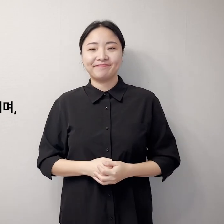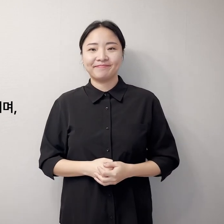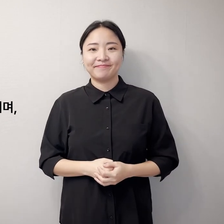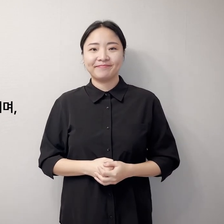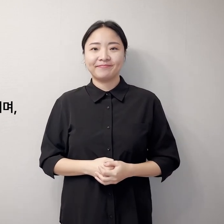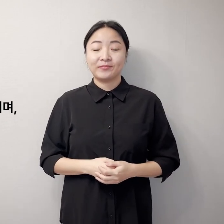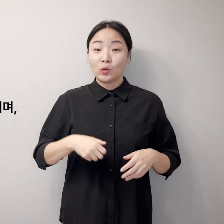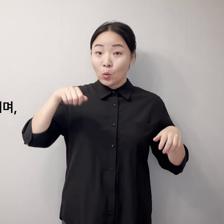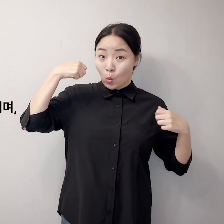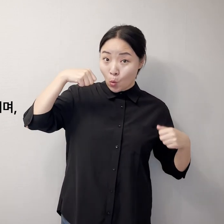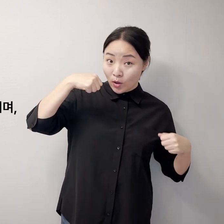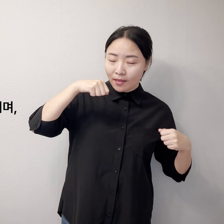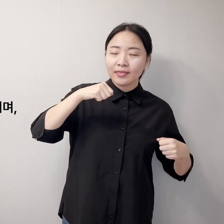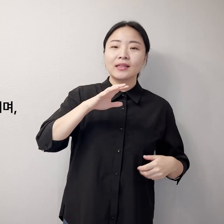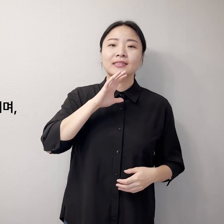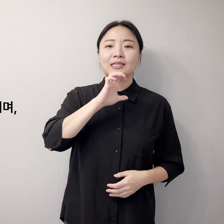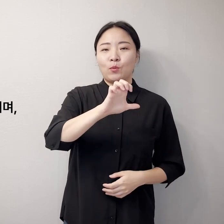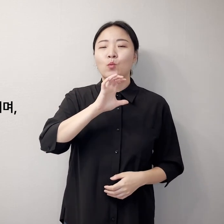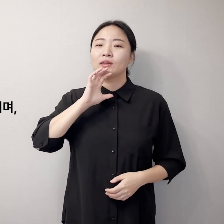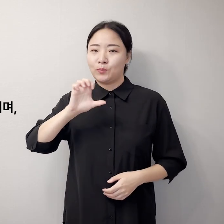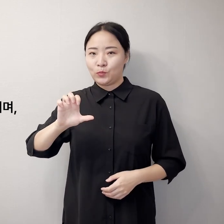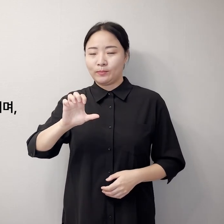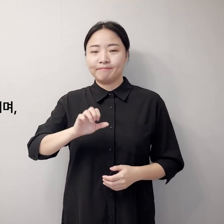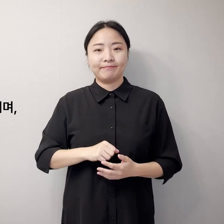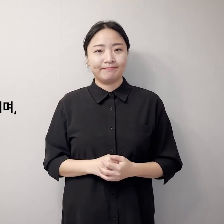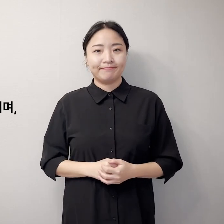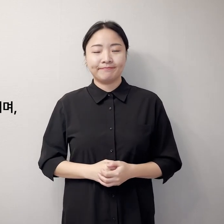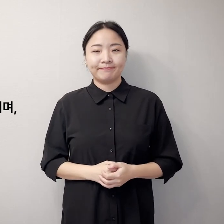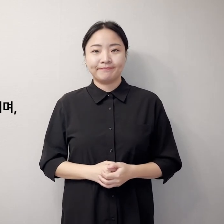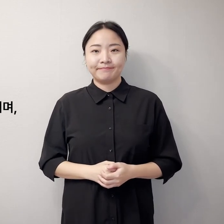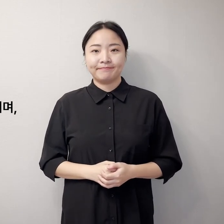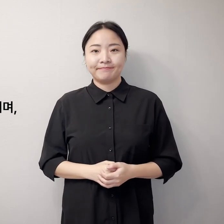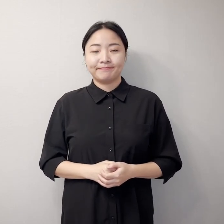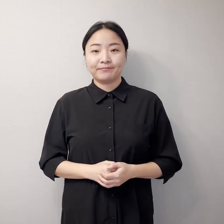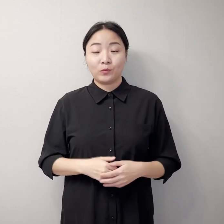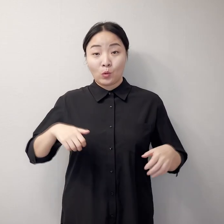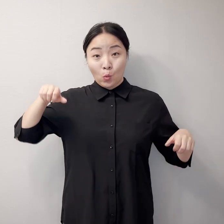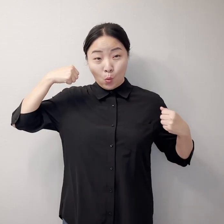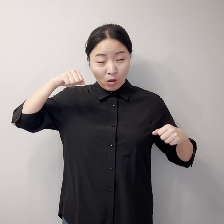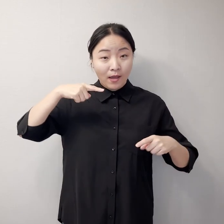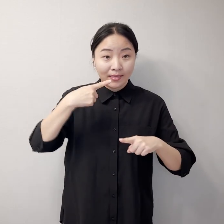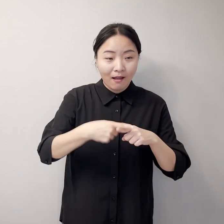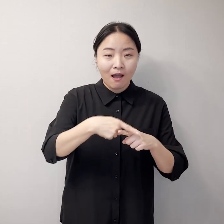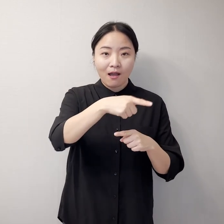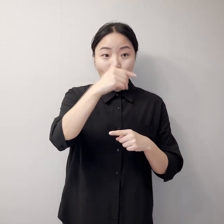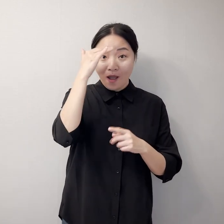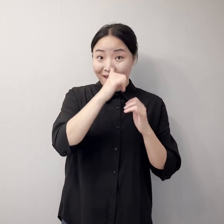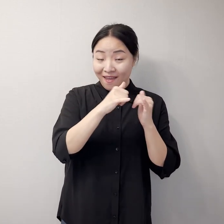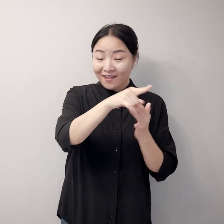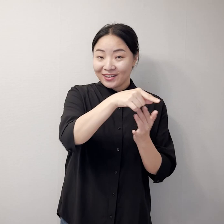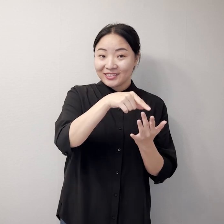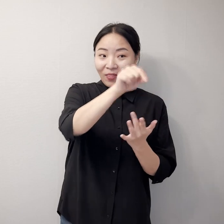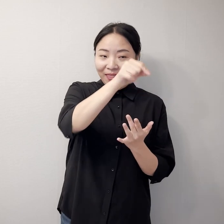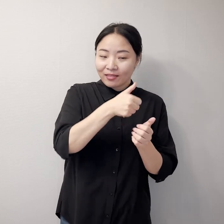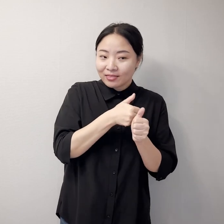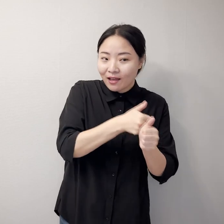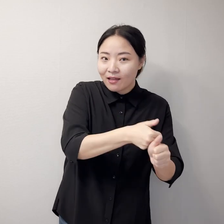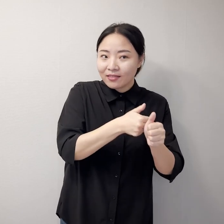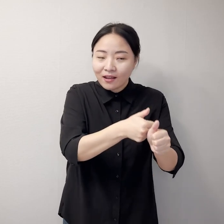공연 시간은 45분입니다 공연 중 관객의 선택에 따라 움직이며 관람이 가능합니다